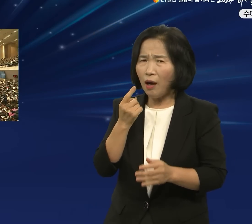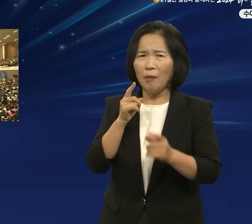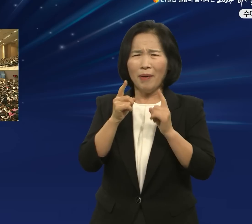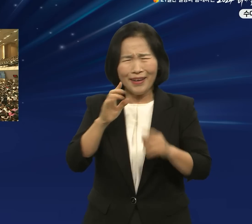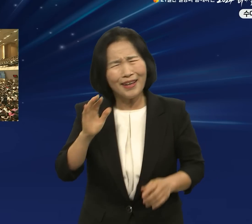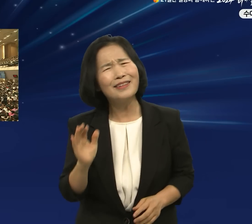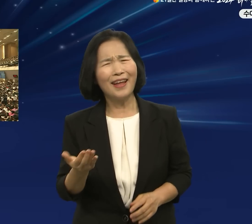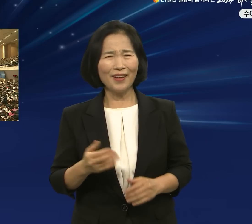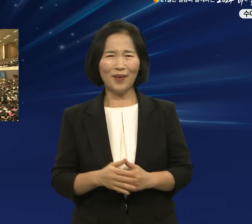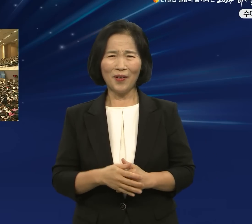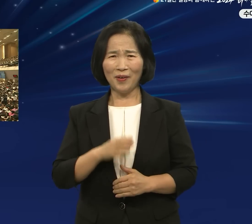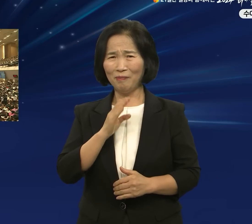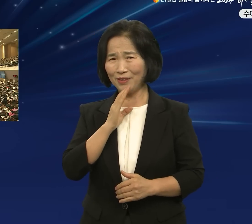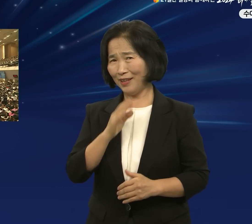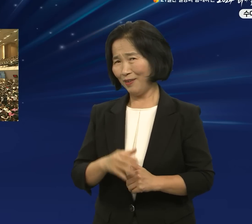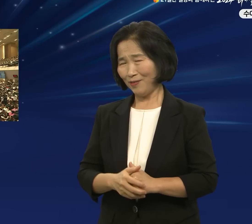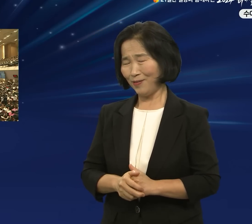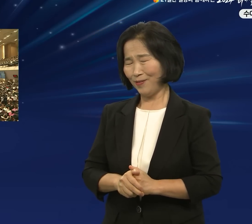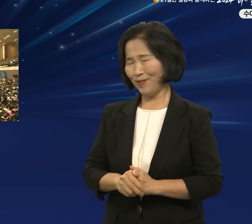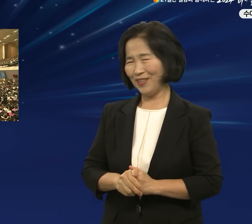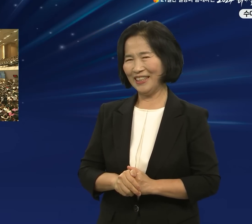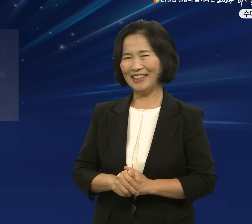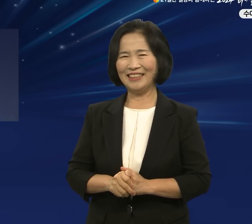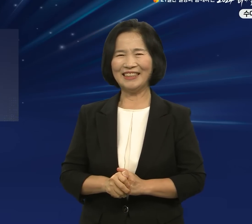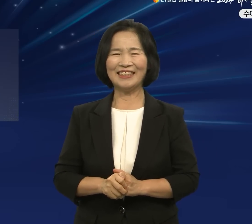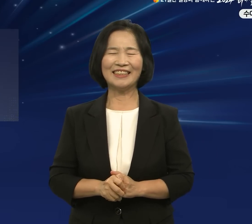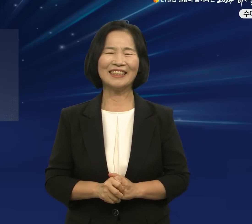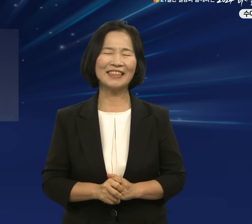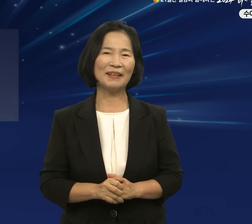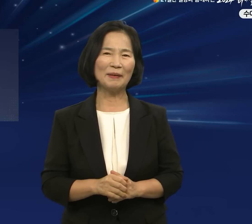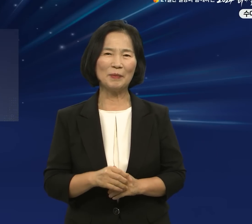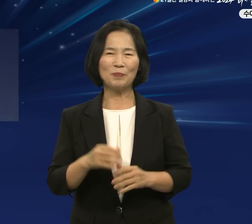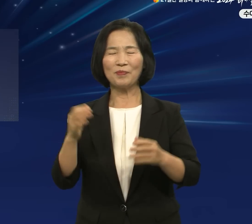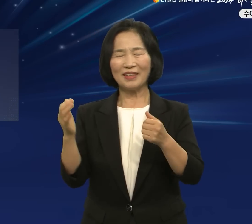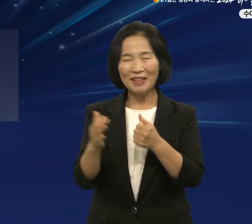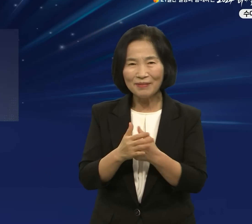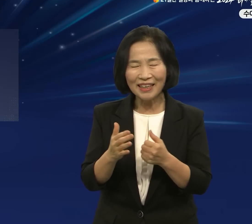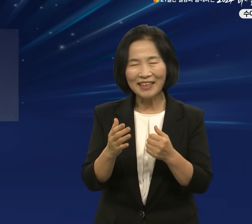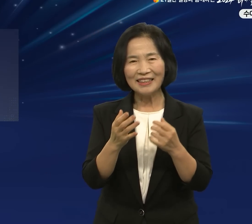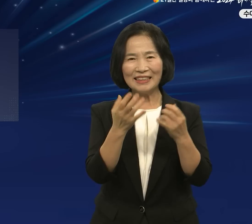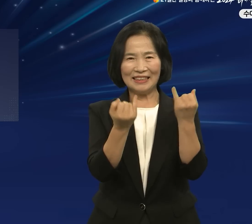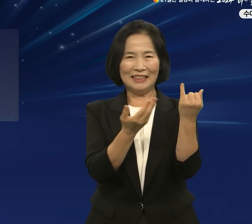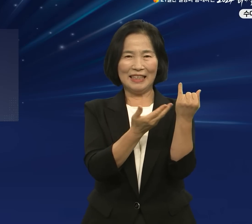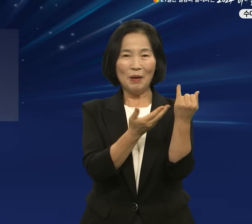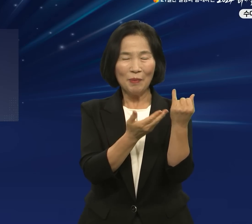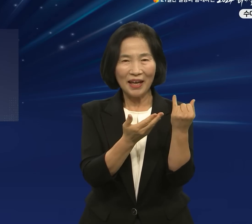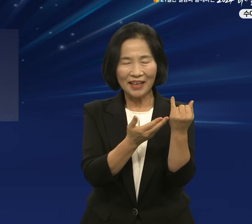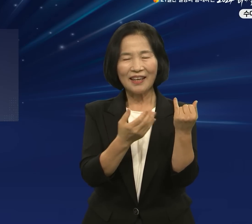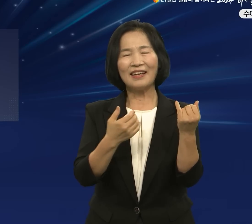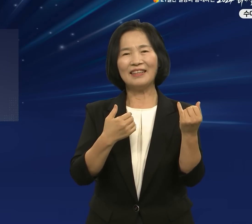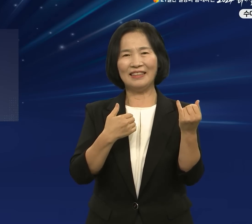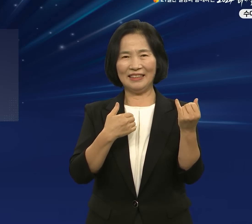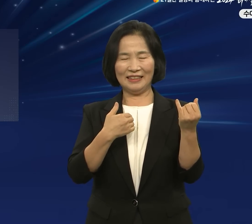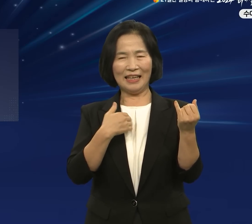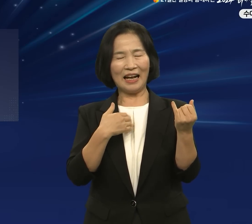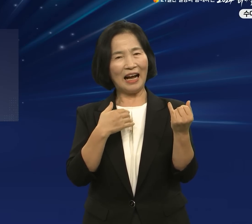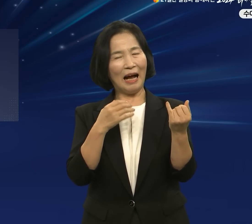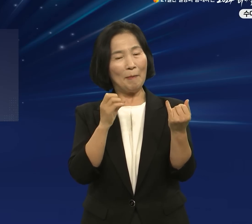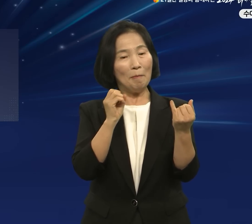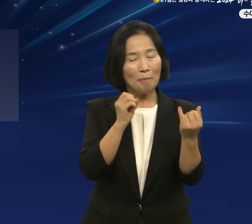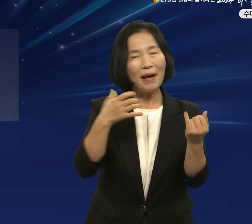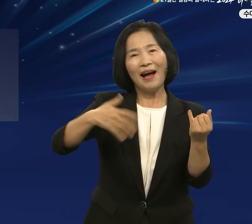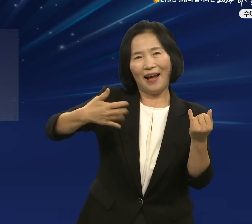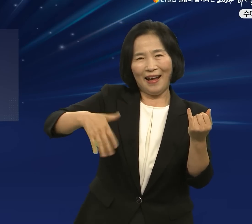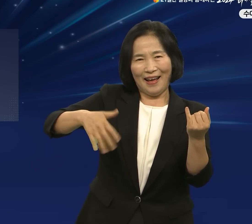이 얘기를 듣고 나서 그 자매에게 제가 별명을 하나 붙여줬습니다. 아직 고백은 안 했는데